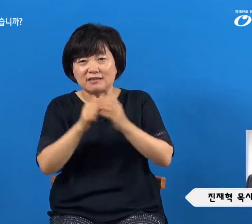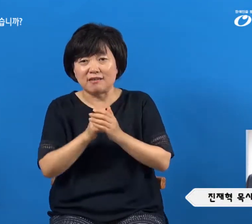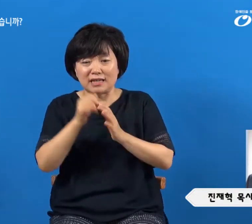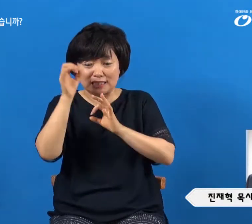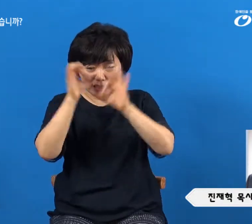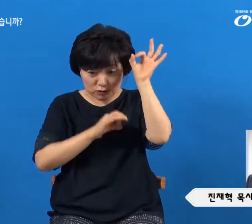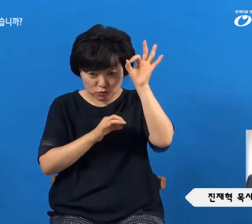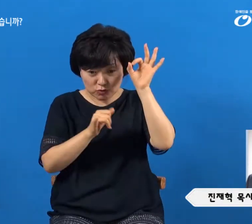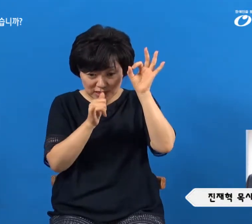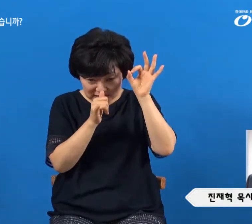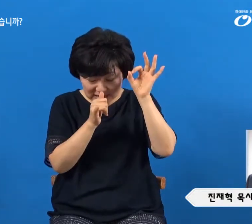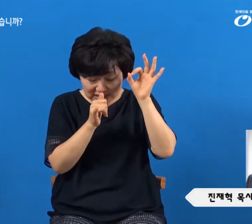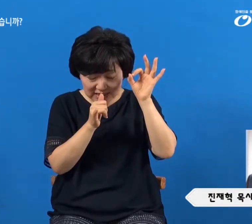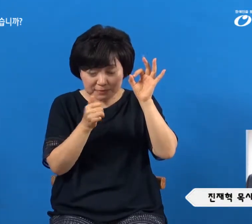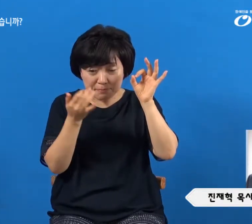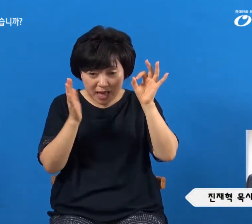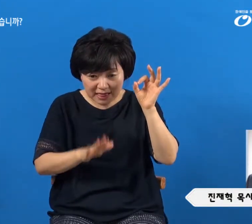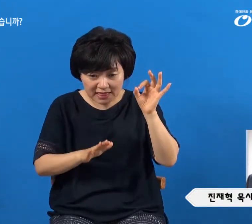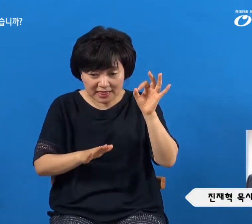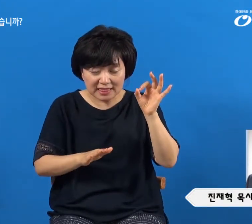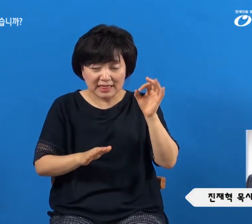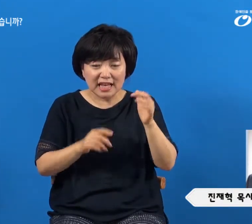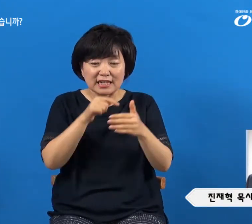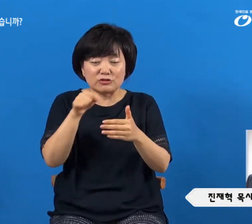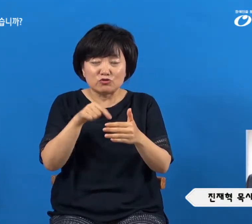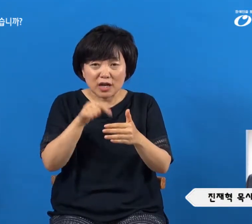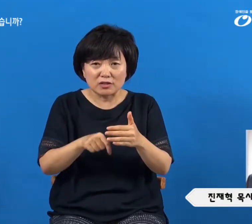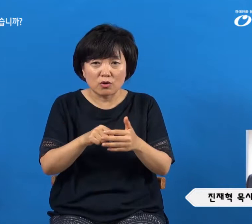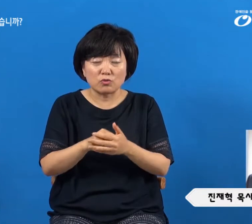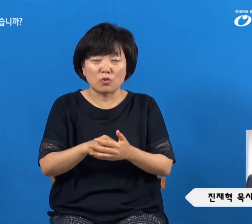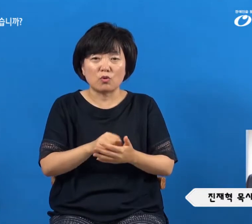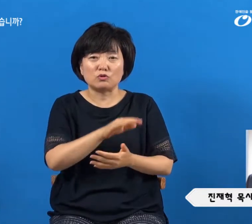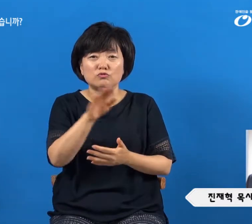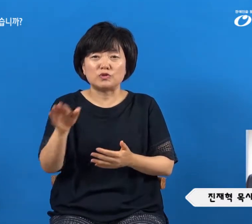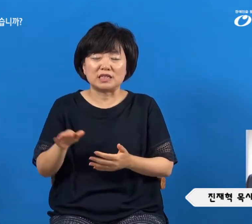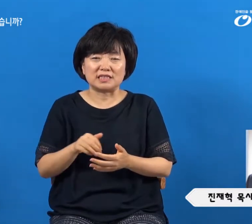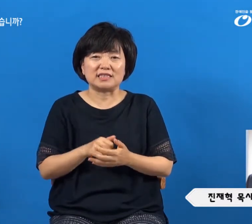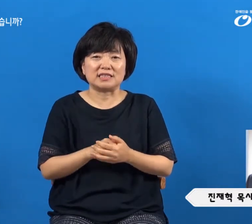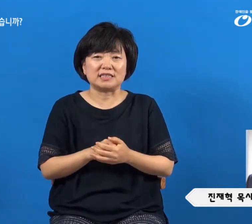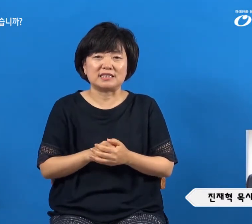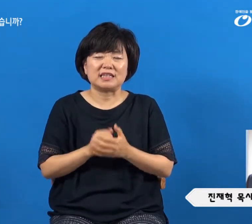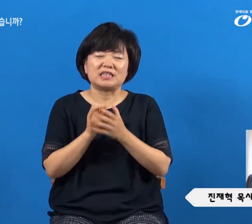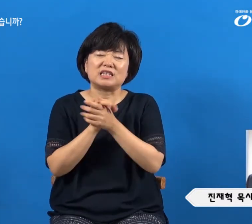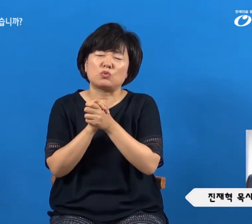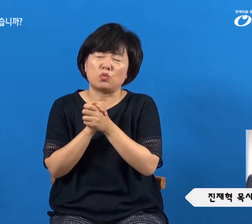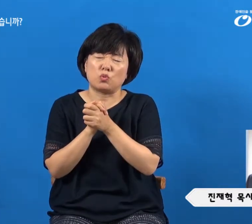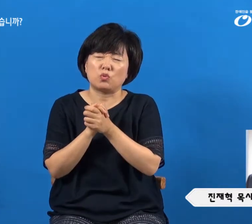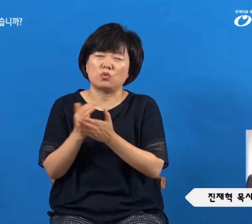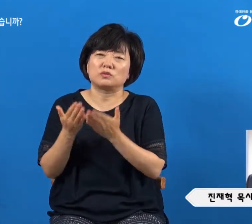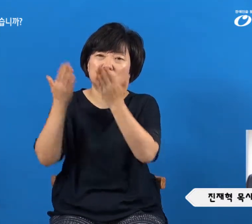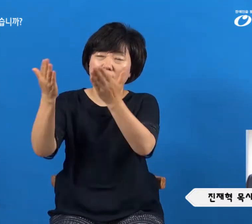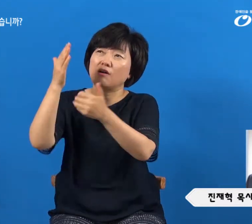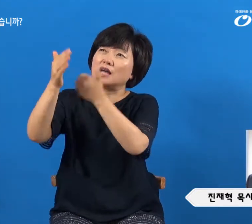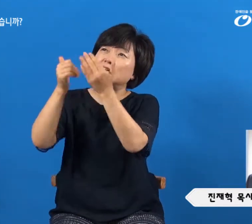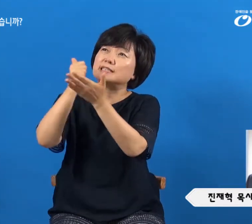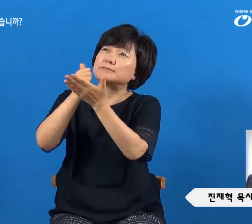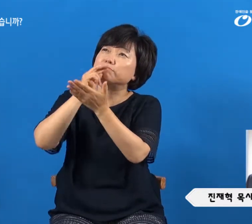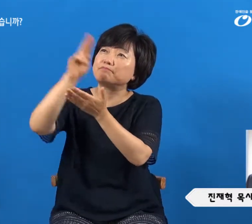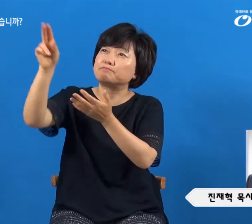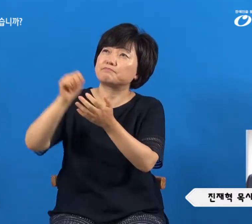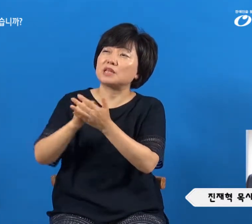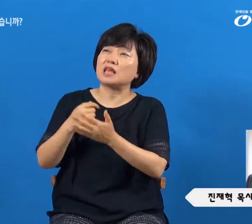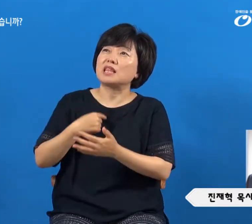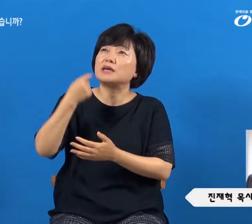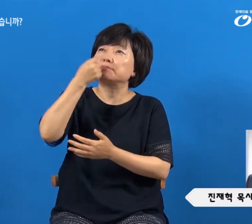실수가 있지만 여전히 그 중에서도 우리는 그렇게 기도할 수 있습니다. 하나님,